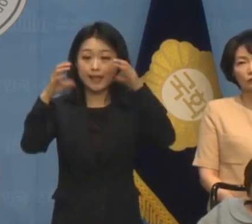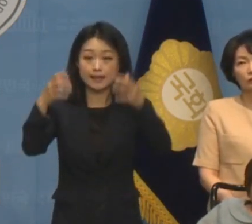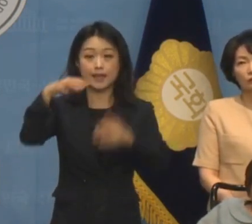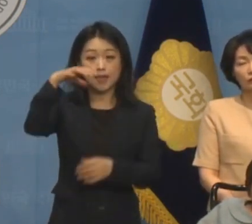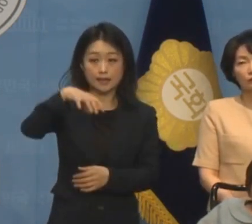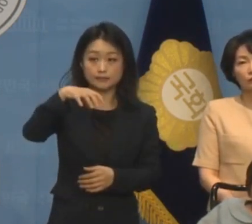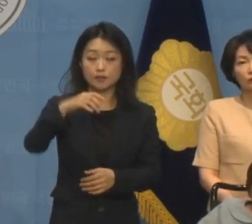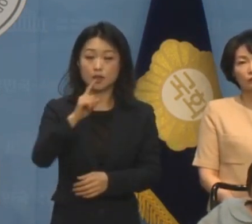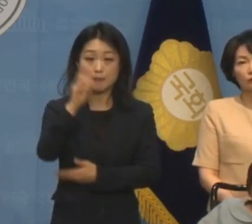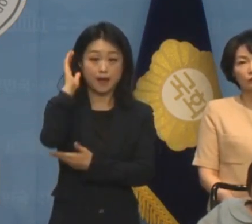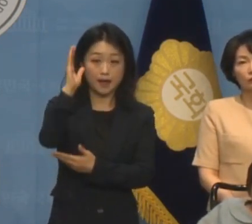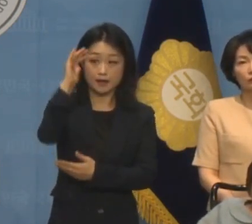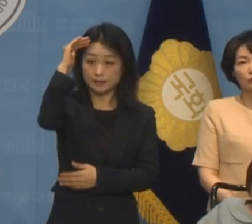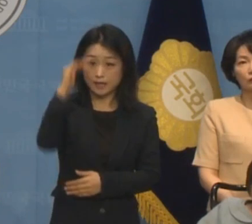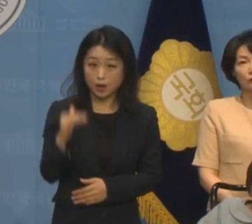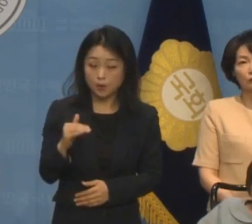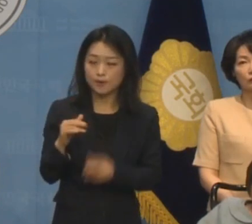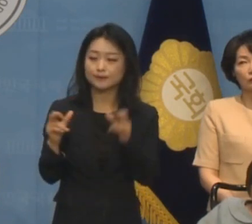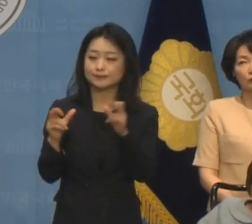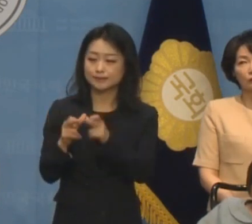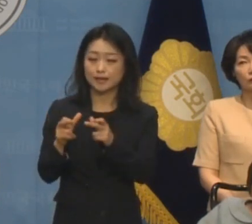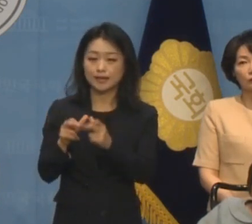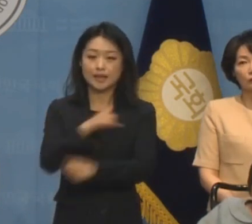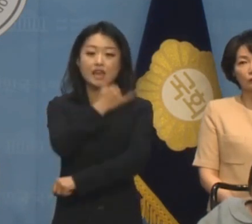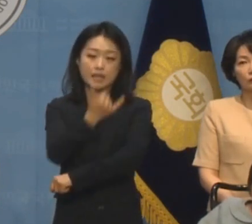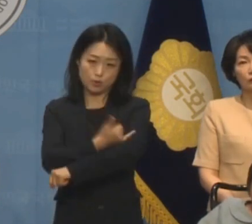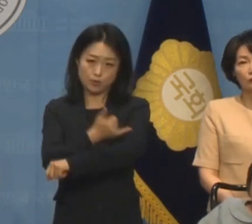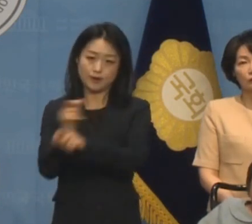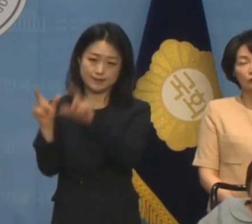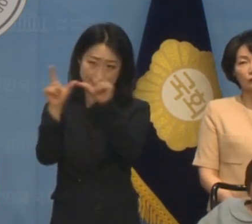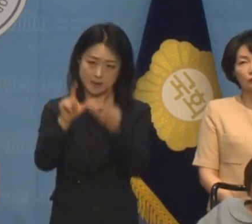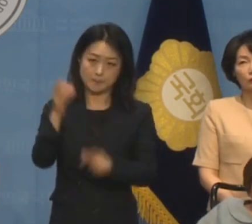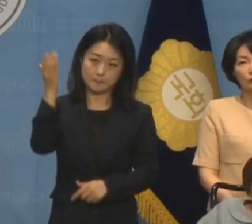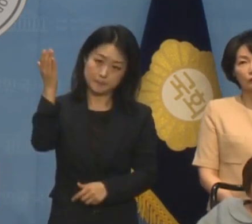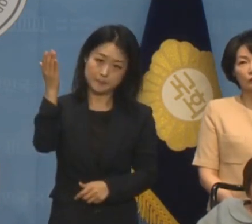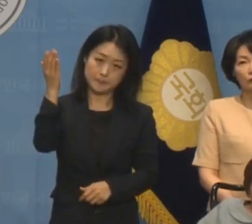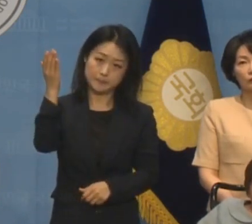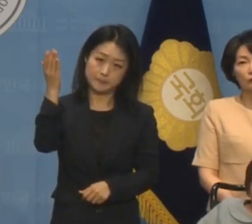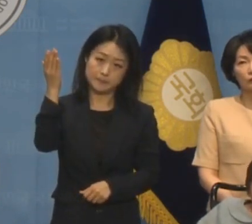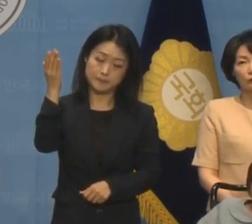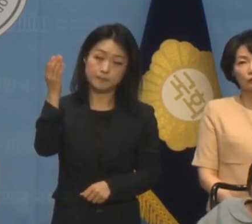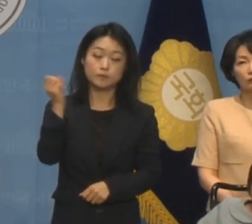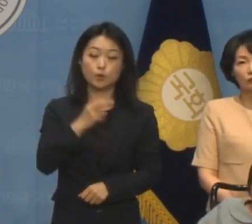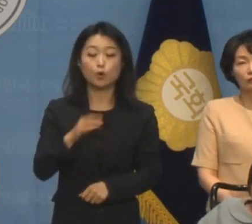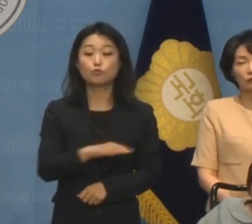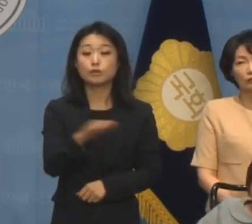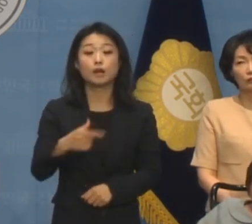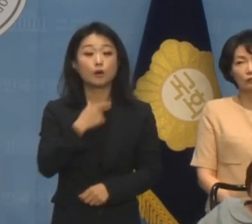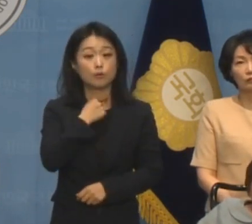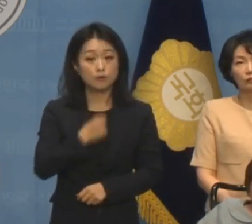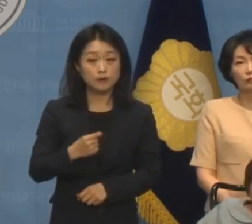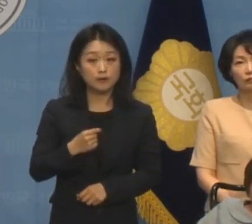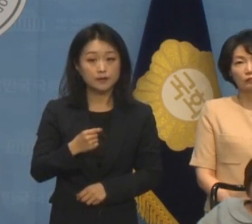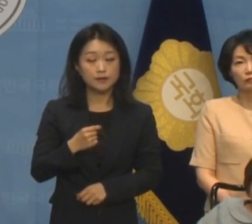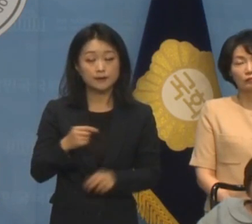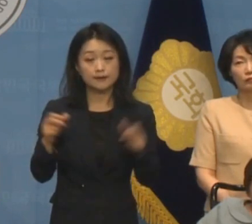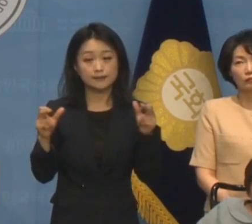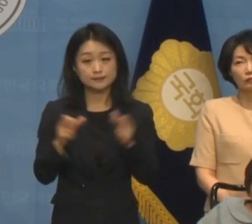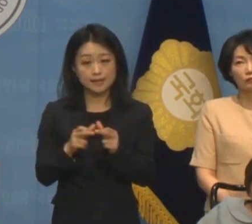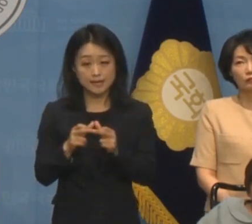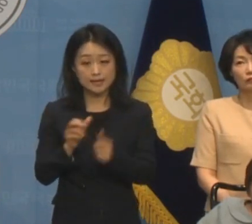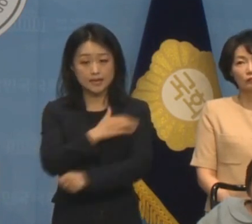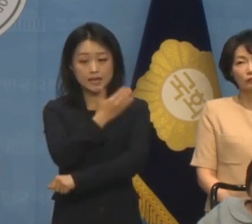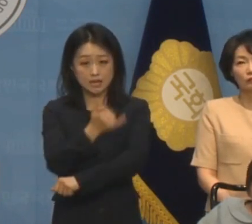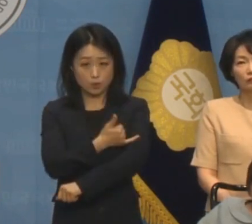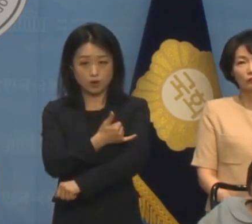세계에서 얘기하는 장애인의 인권적인 삶, 그리고 우리가 바라는 장애인의